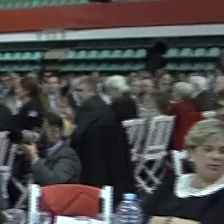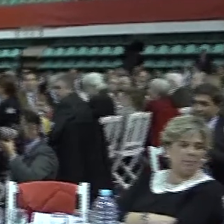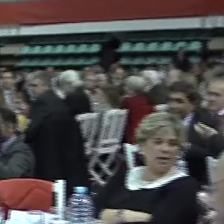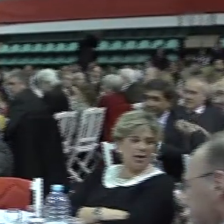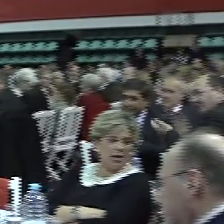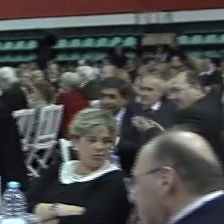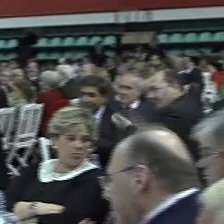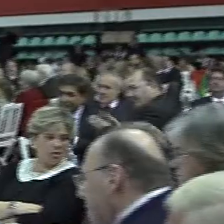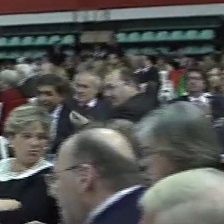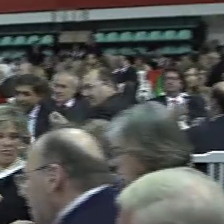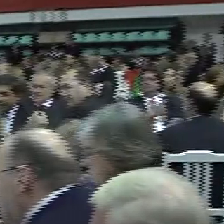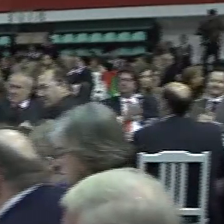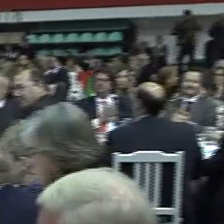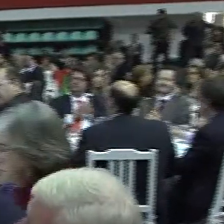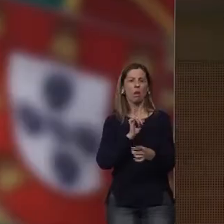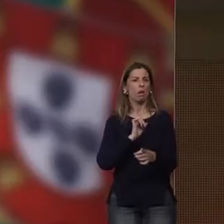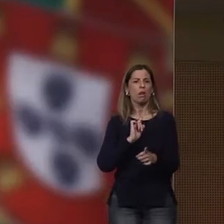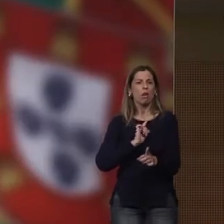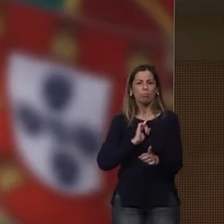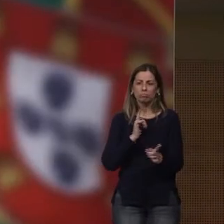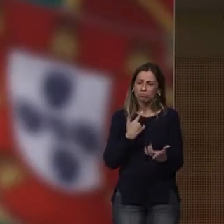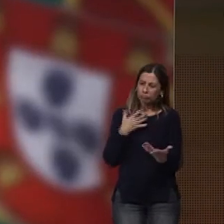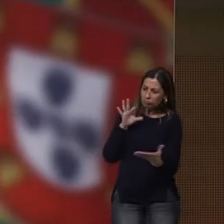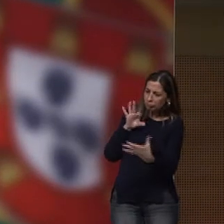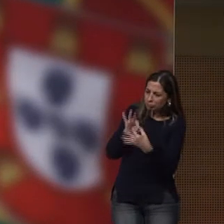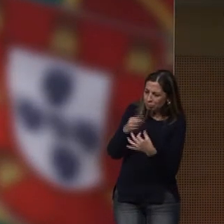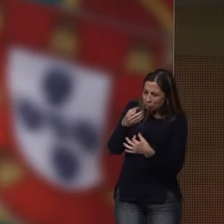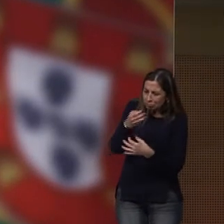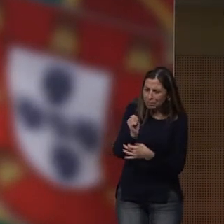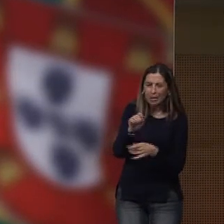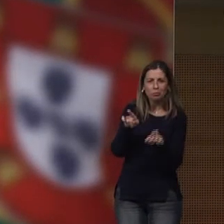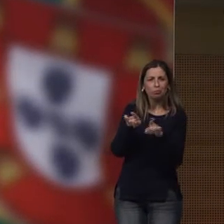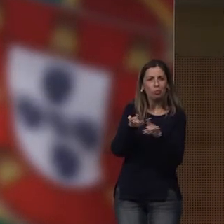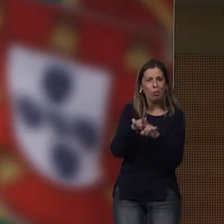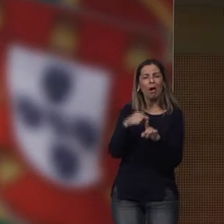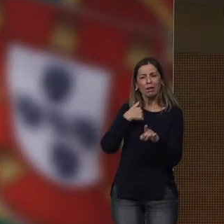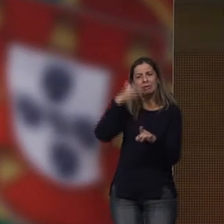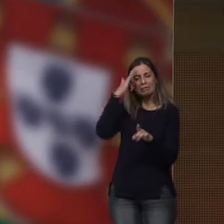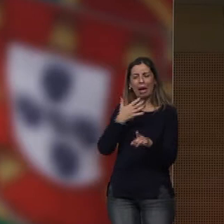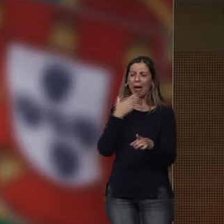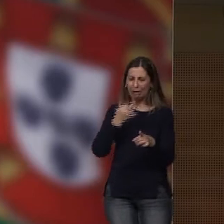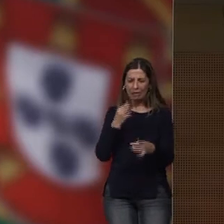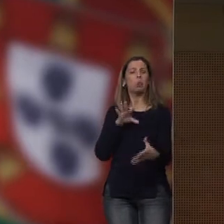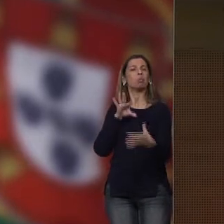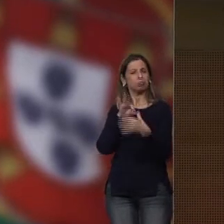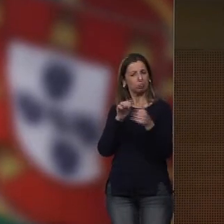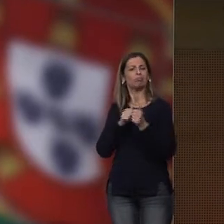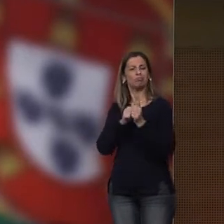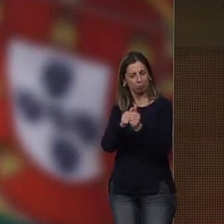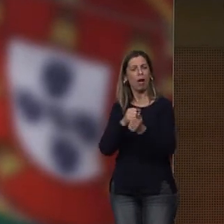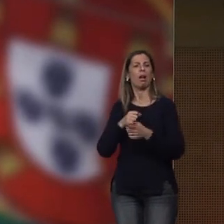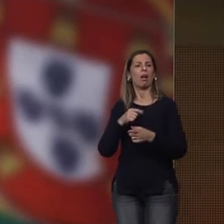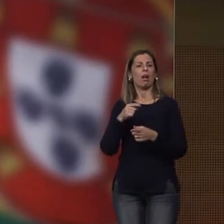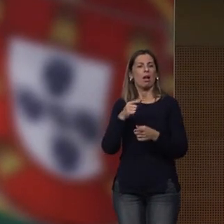conformo, não me resigno e por isso estou aqui com o Almeida Santos, com o Perestrelo, com o Vera Jardim, com o